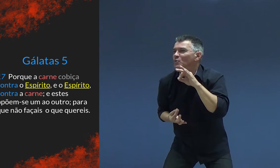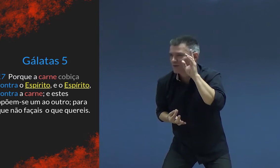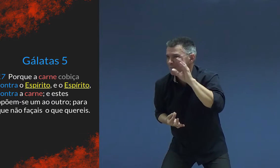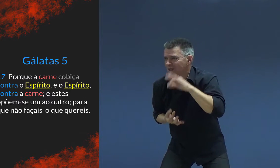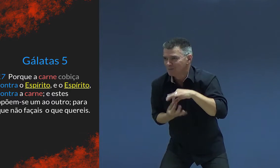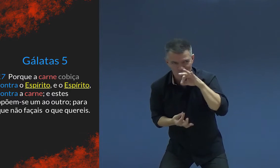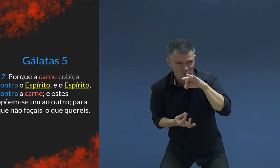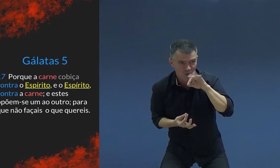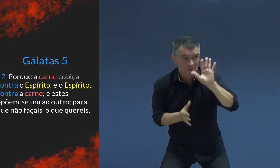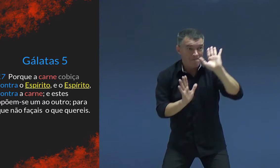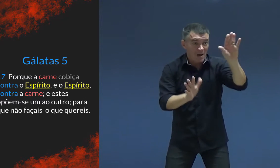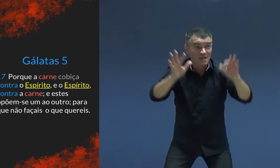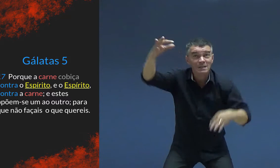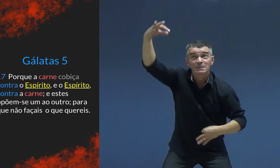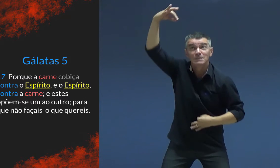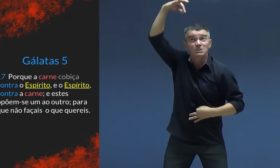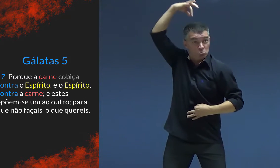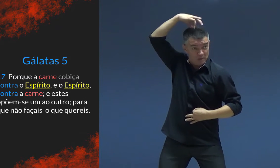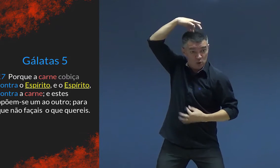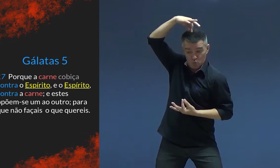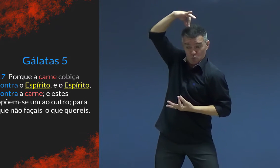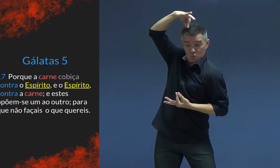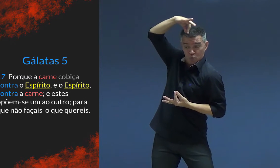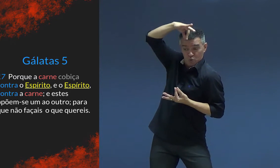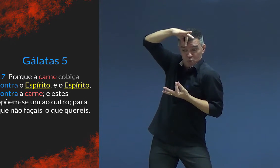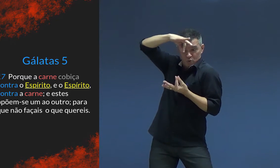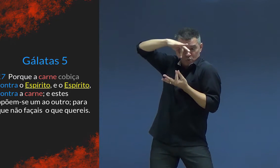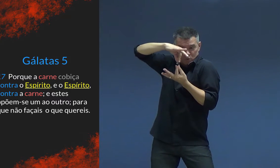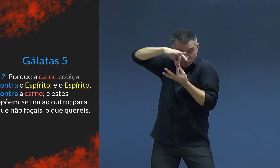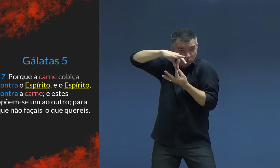que tem o espírito, certo? Mas o espírito,